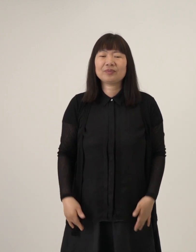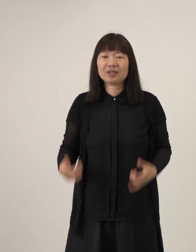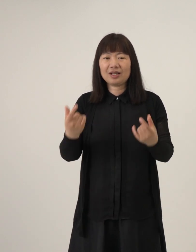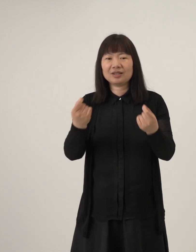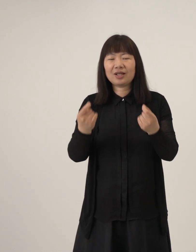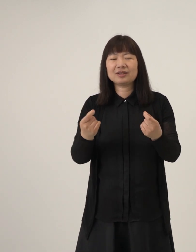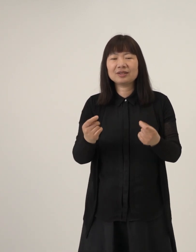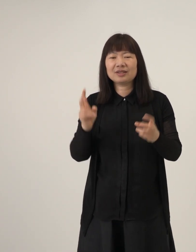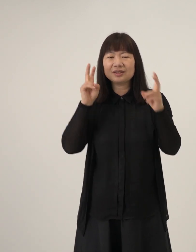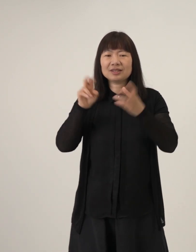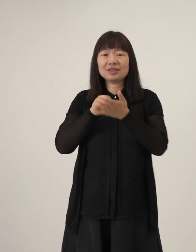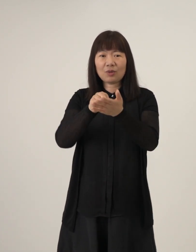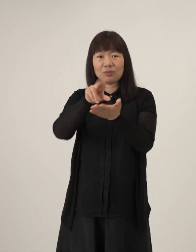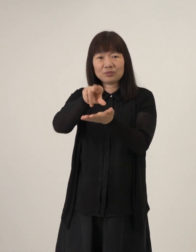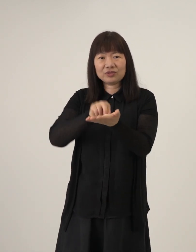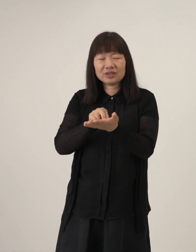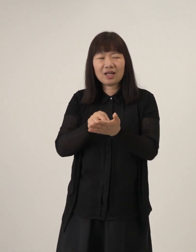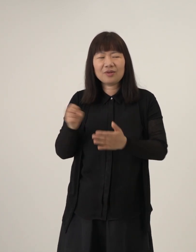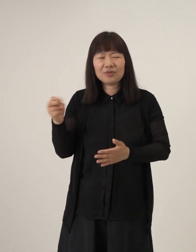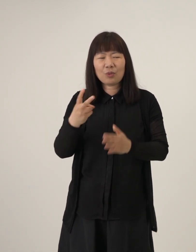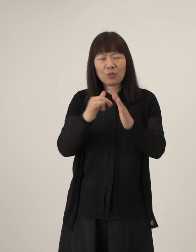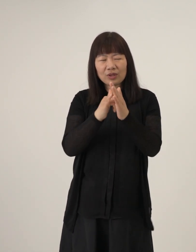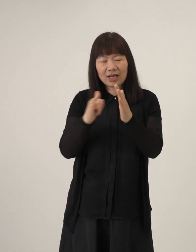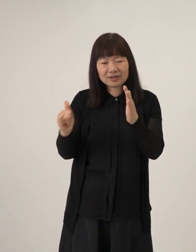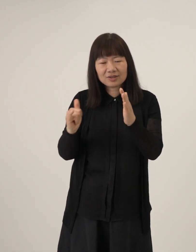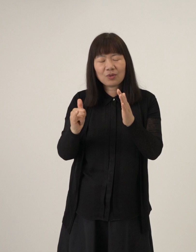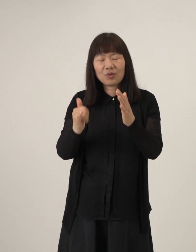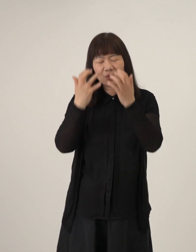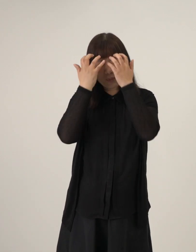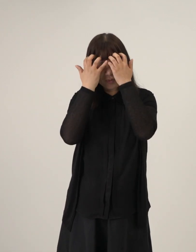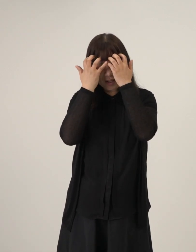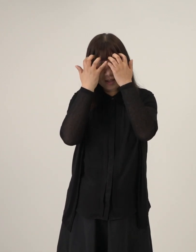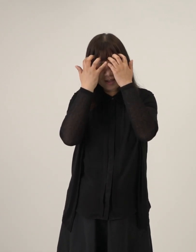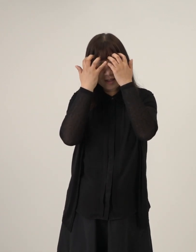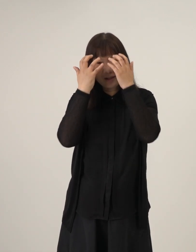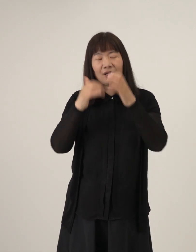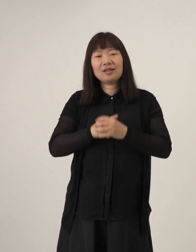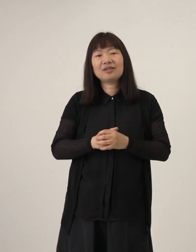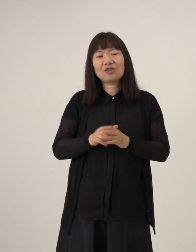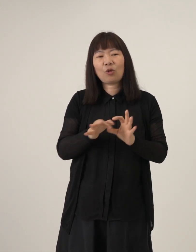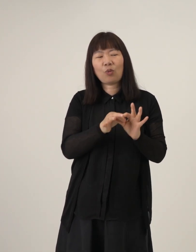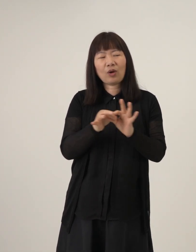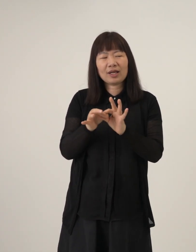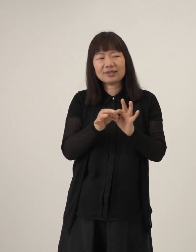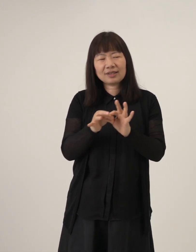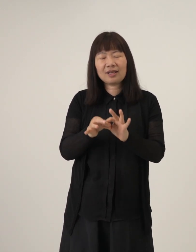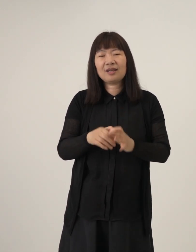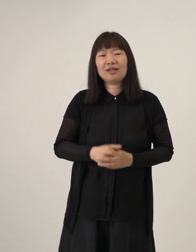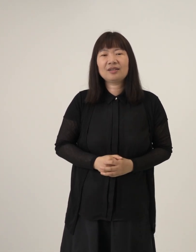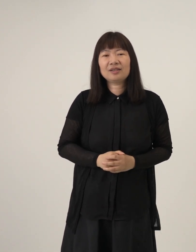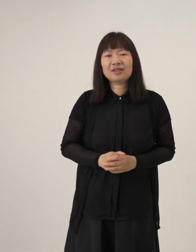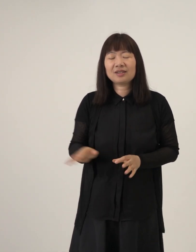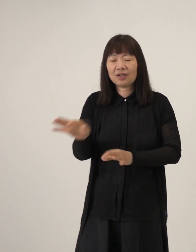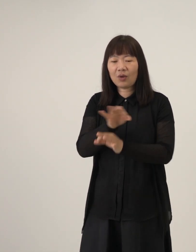이런 취업의 문제, 가족의 고단한 엉켜있는 관계들, 경제적인